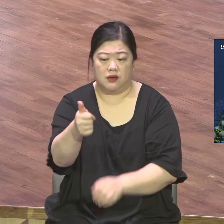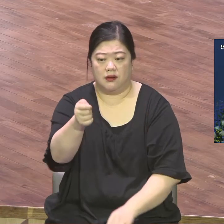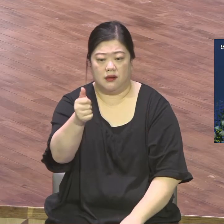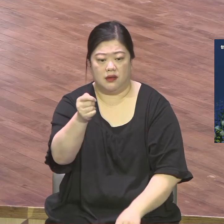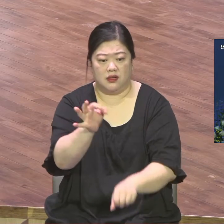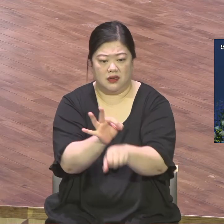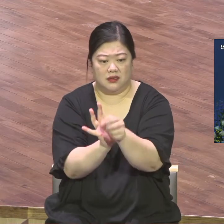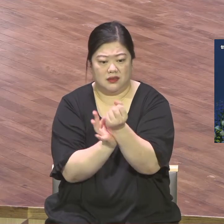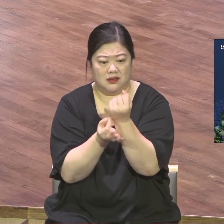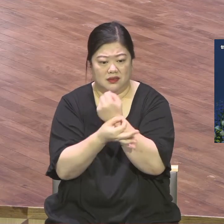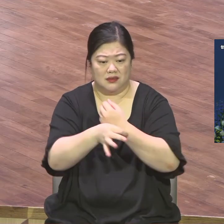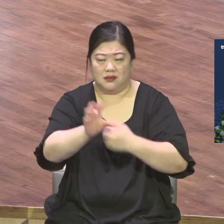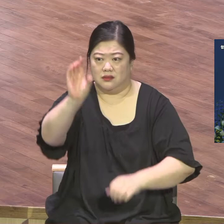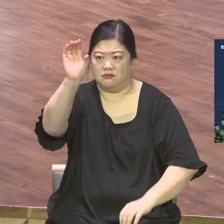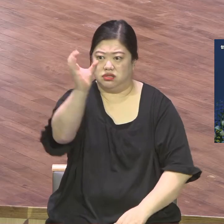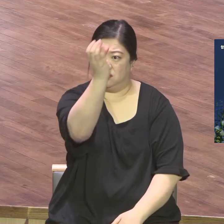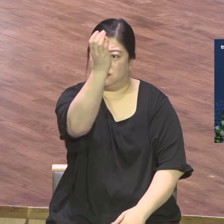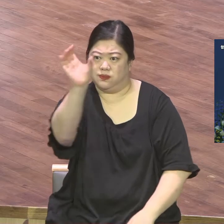수가 있냐? 그래서